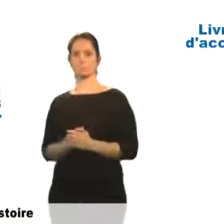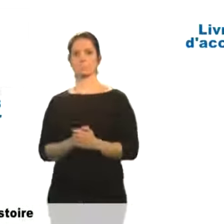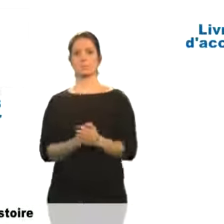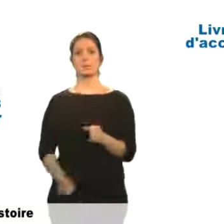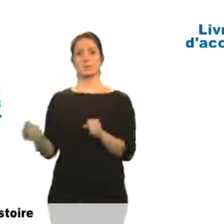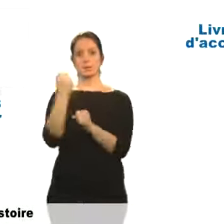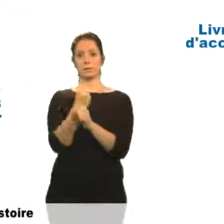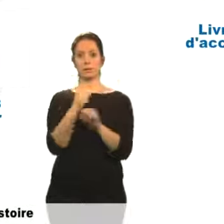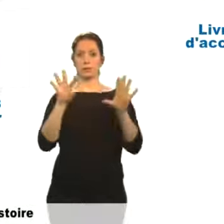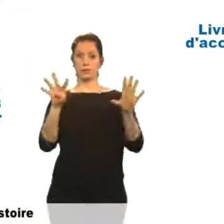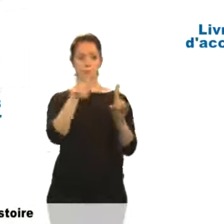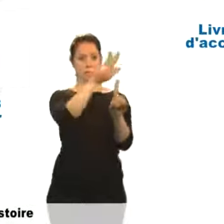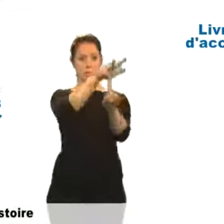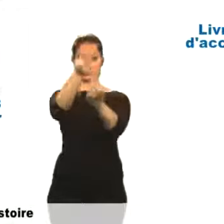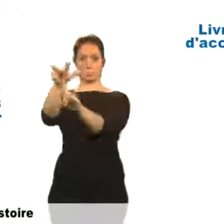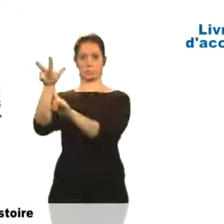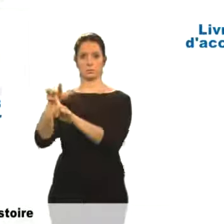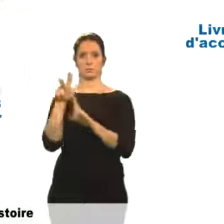sectorielles couvrant tout le département.